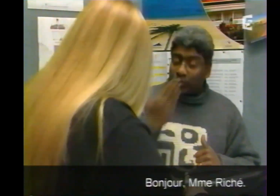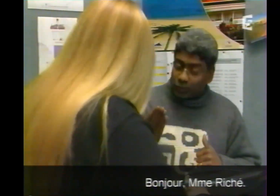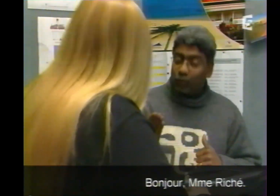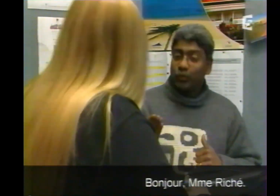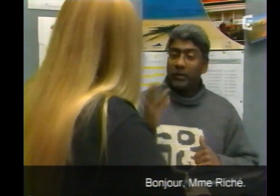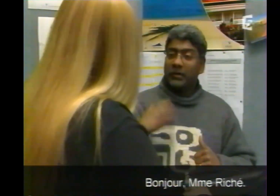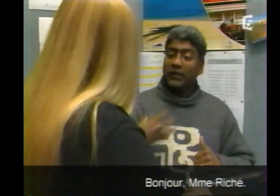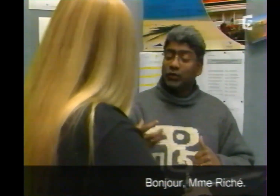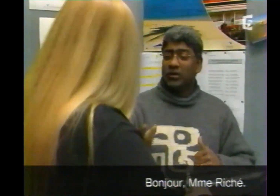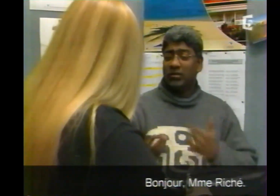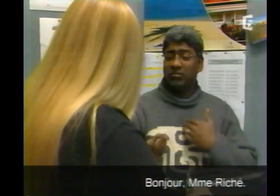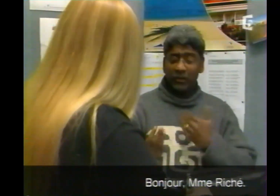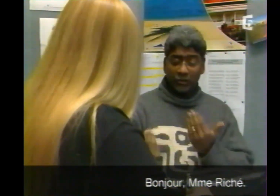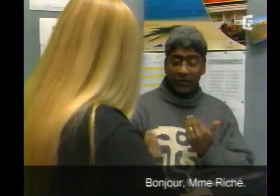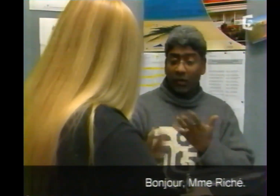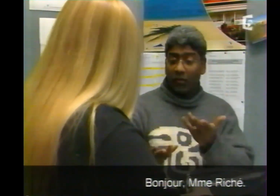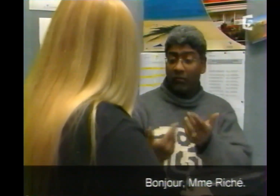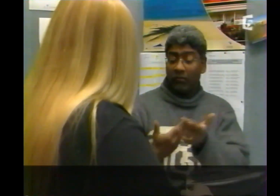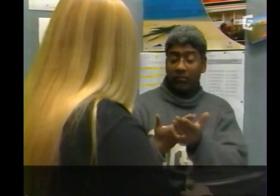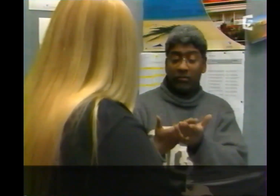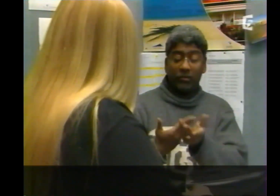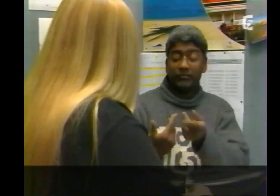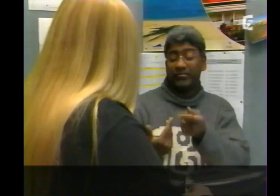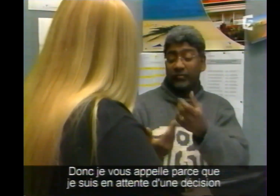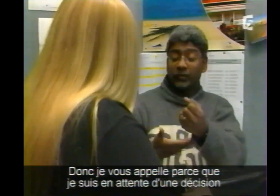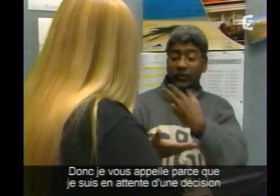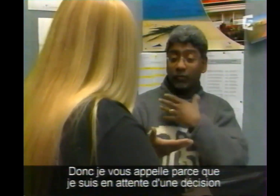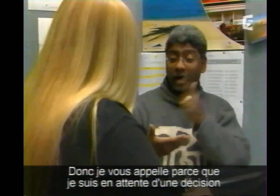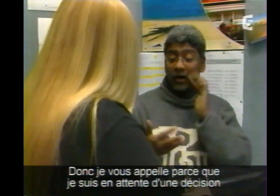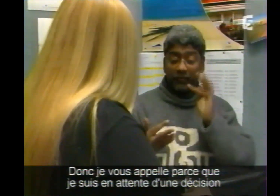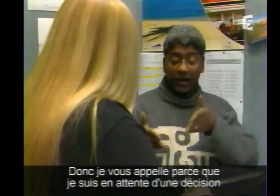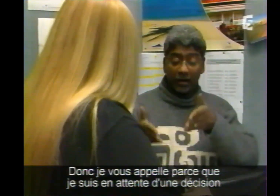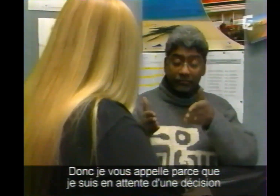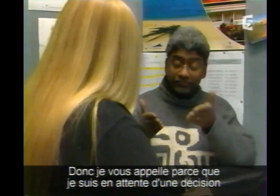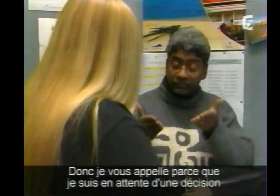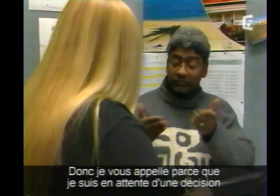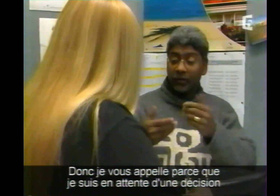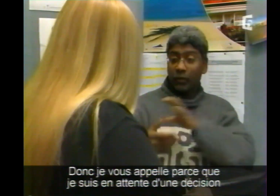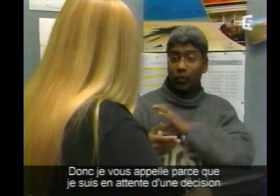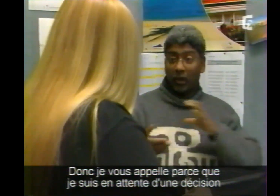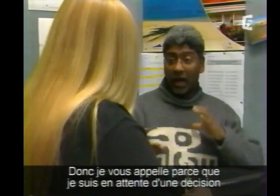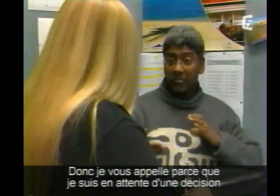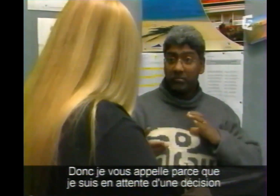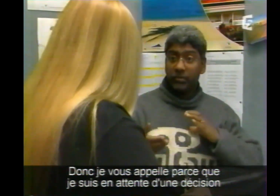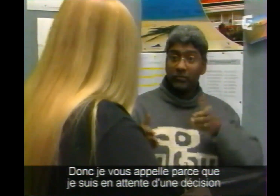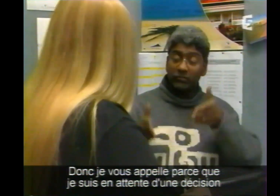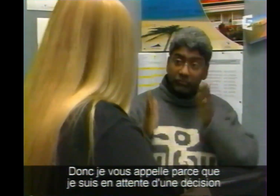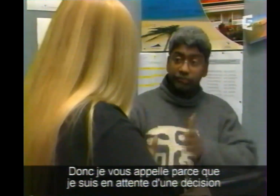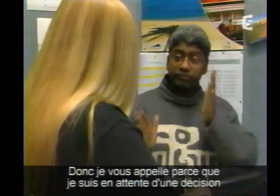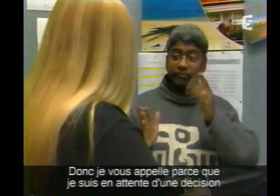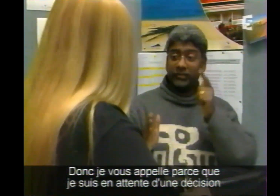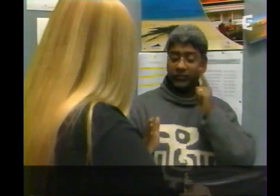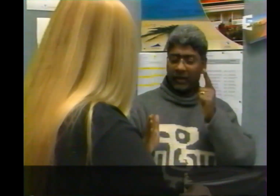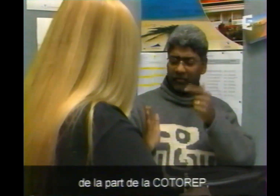Donc, bonjour, Madame Rich. Donc, je vous appelle parce que je suis en attente d'une décision de la